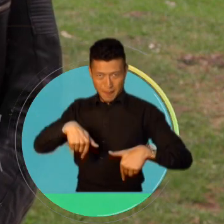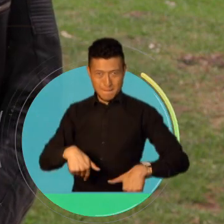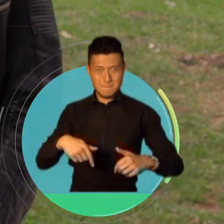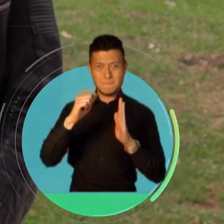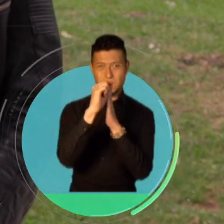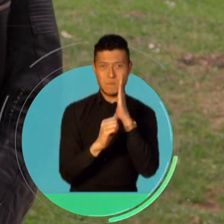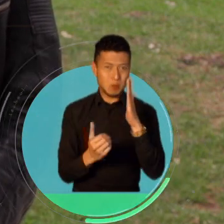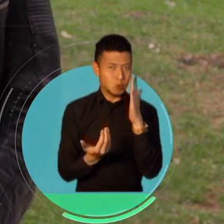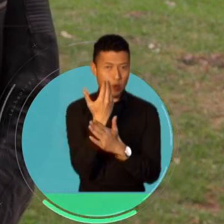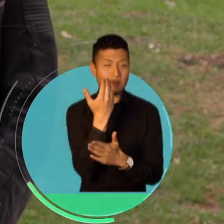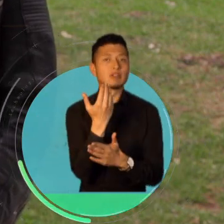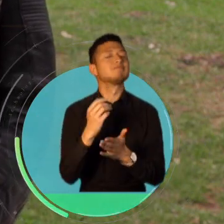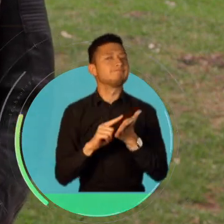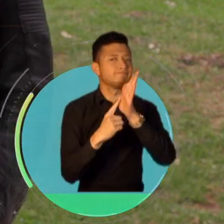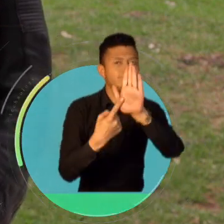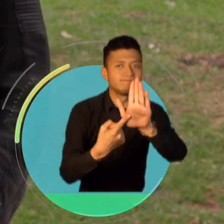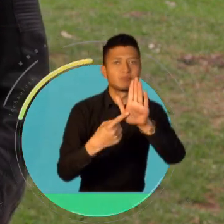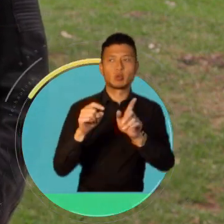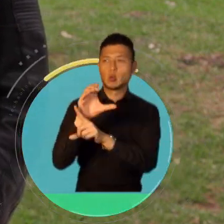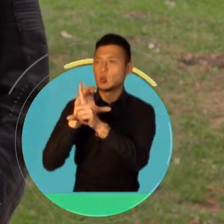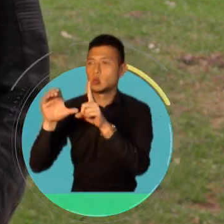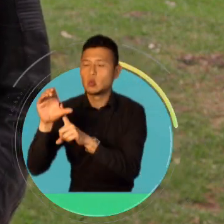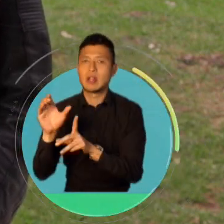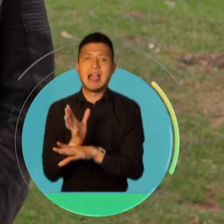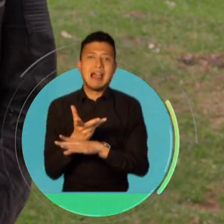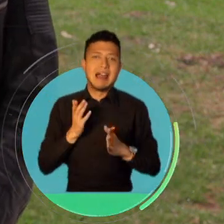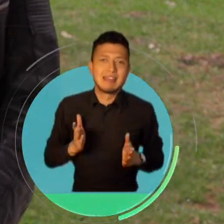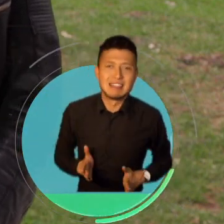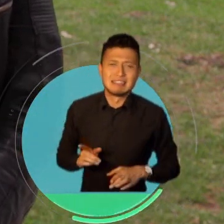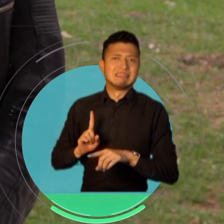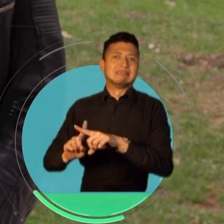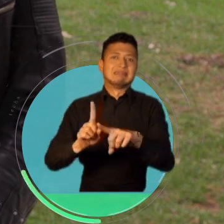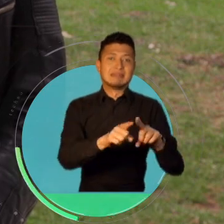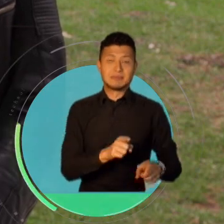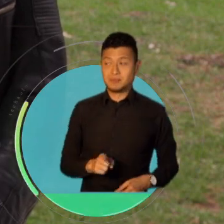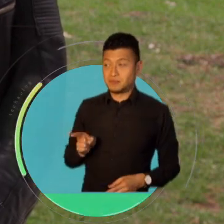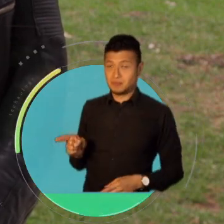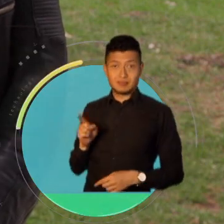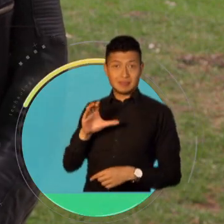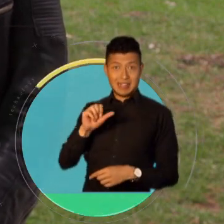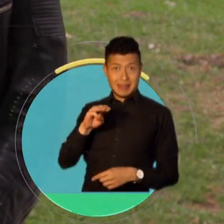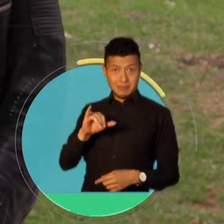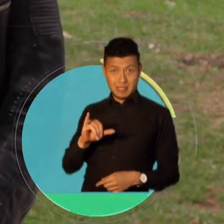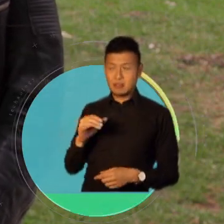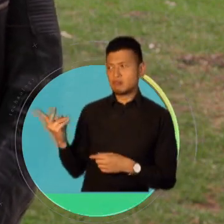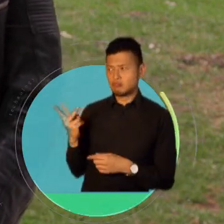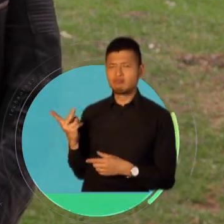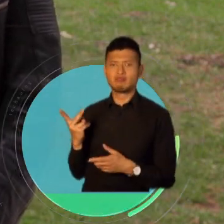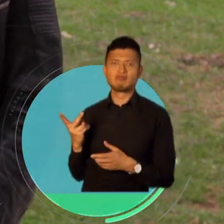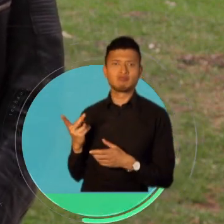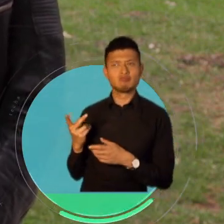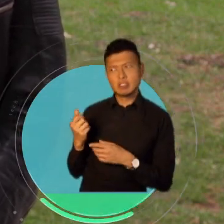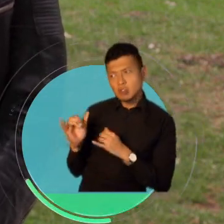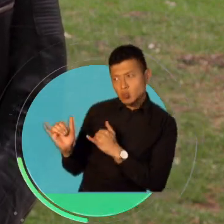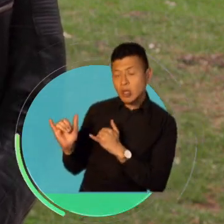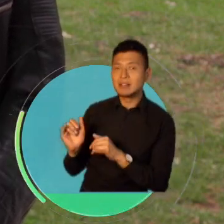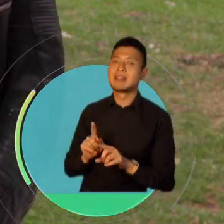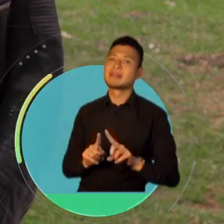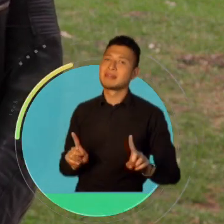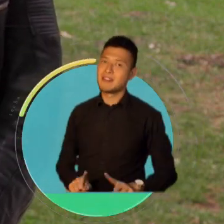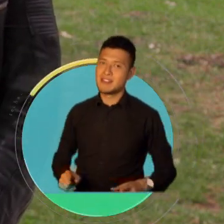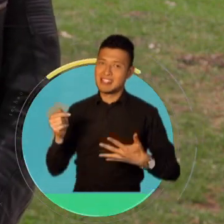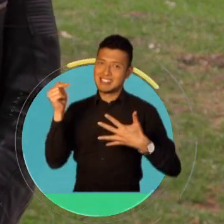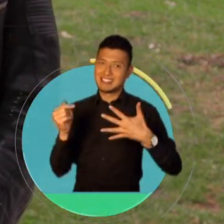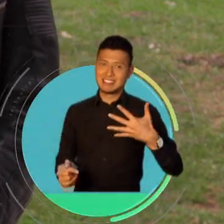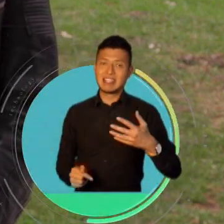es ese escenario para que aprendamos y conozcamos más de otras culturas de otros artistas con cami tenemos algo que a pesar de que somos muy parecidos somos muy